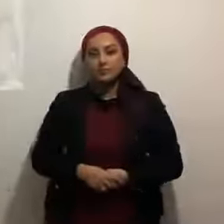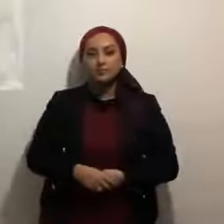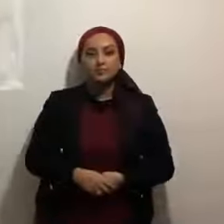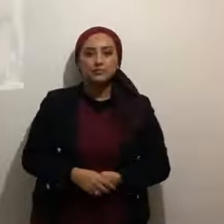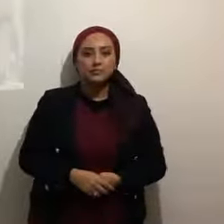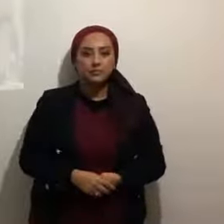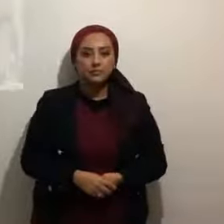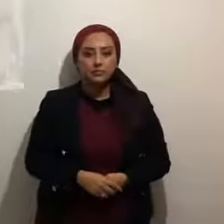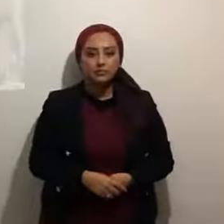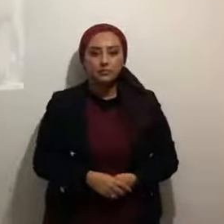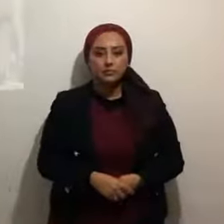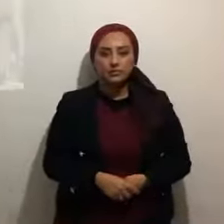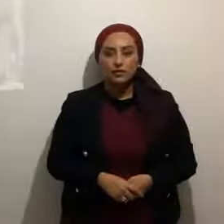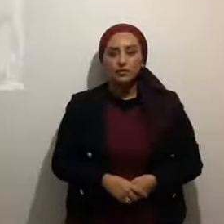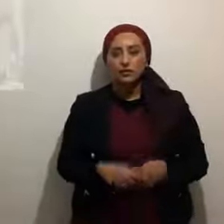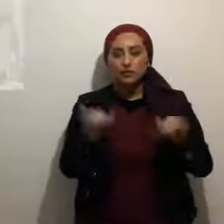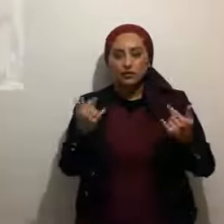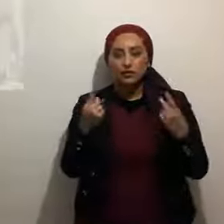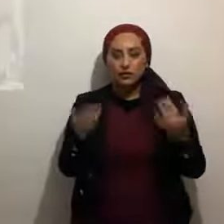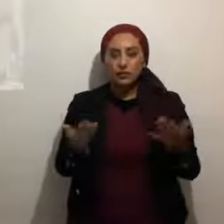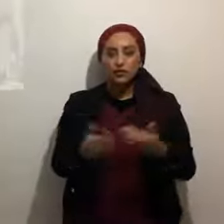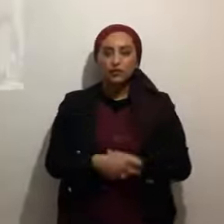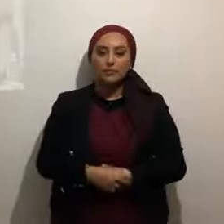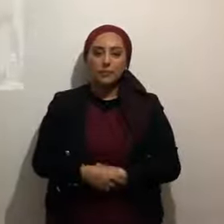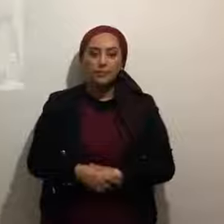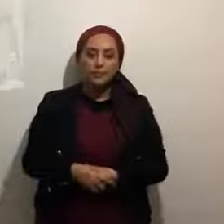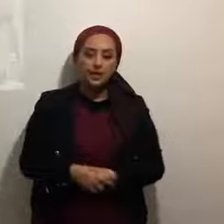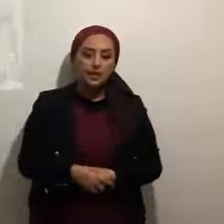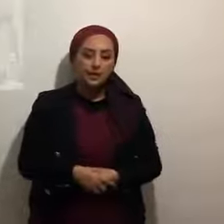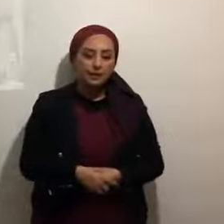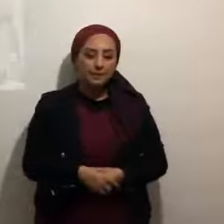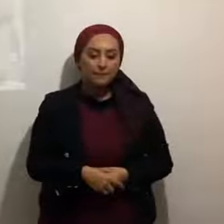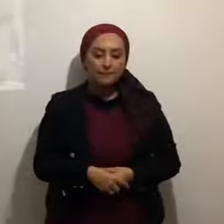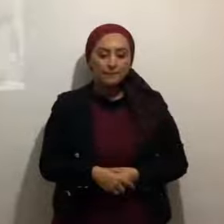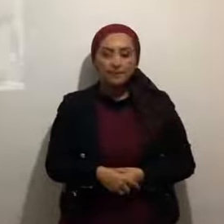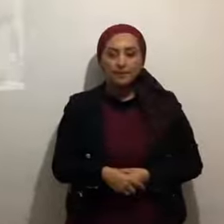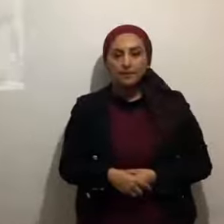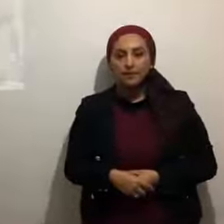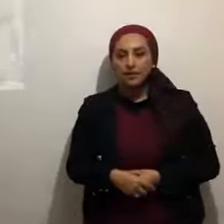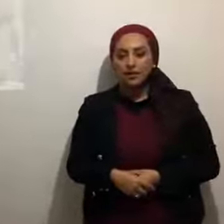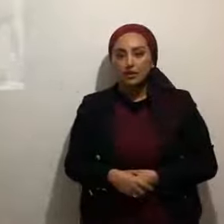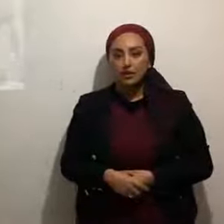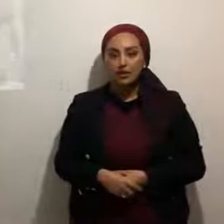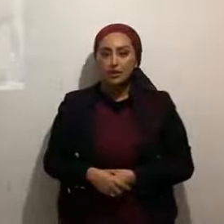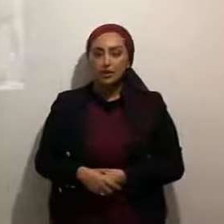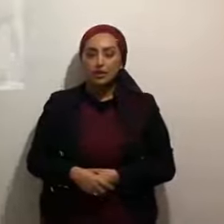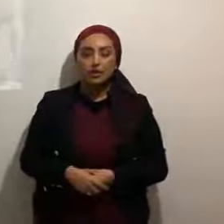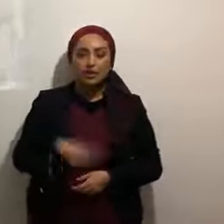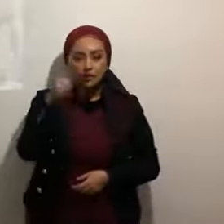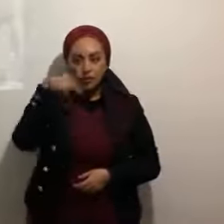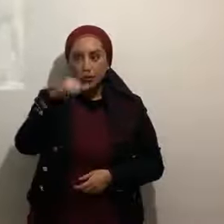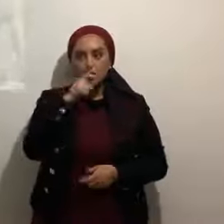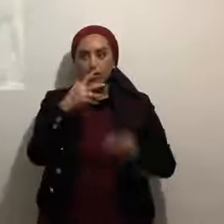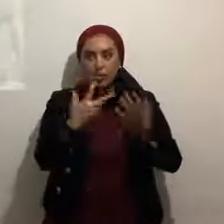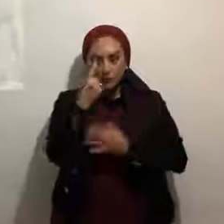ahí. Ahorita lo vamos a hacer. Entonces, eso, ahora, eso es para los nuevecitos. Ahora, tú que